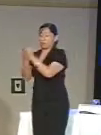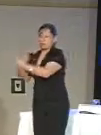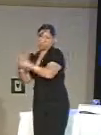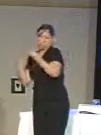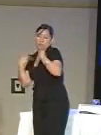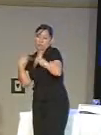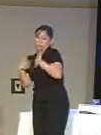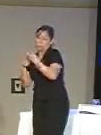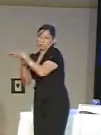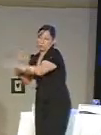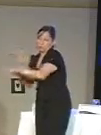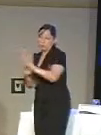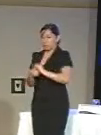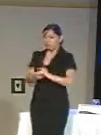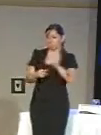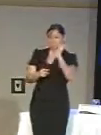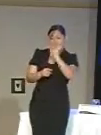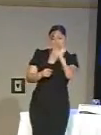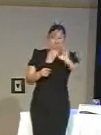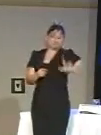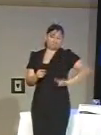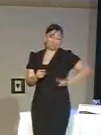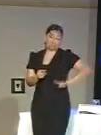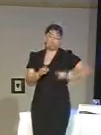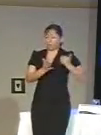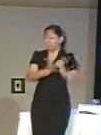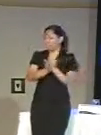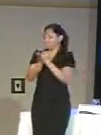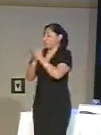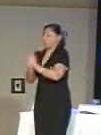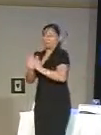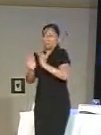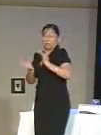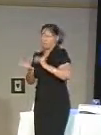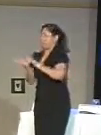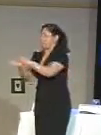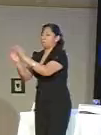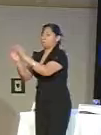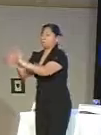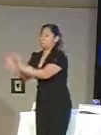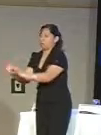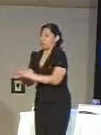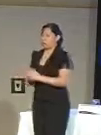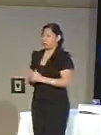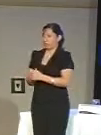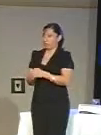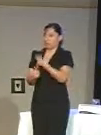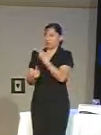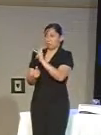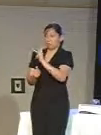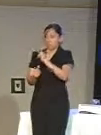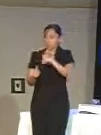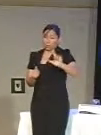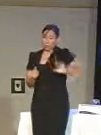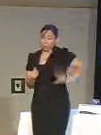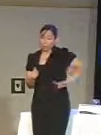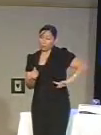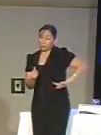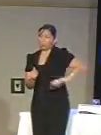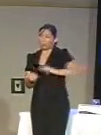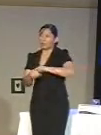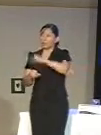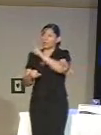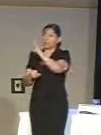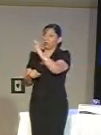haya disminuido la prematuridad, el que no se le haya atrapado, etc. Si bien el gobierno tiene una responsabilidad